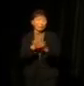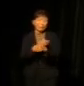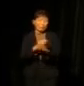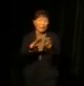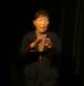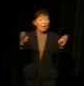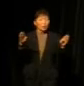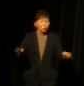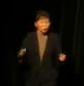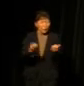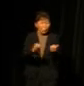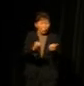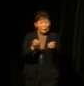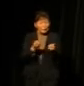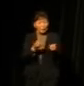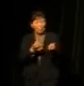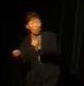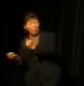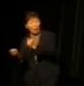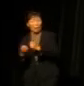の引き出しもね、外れて